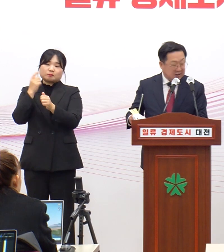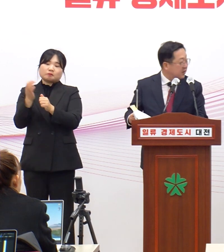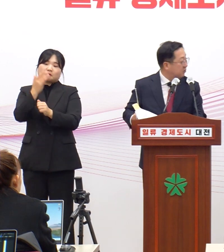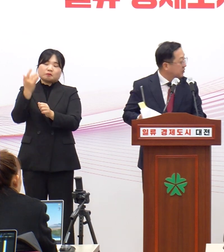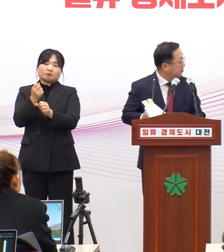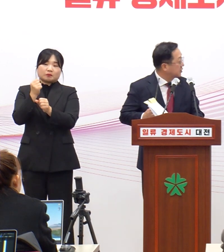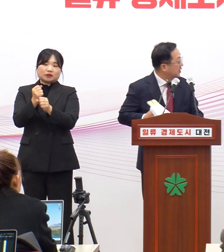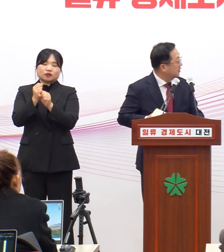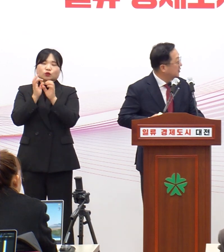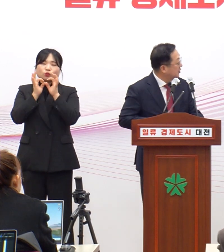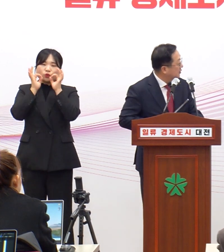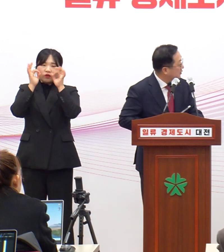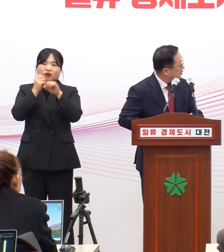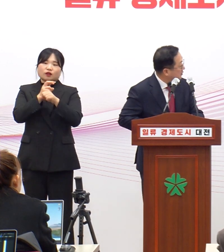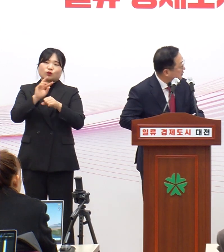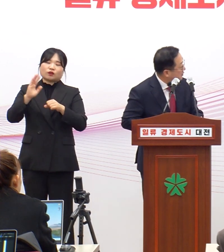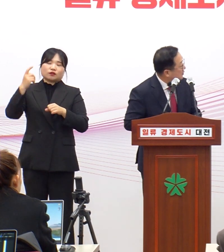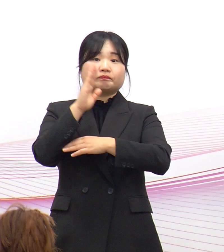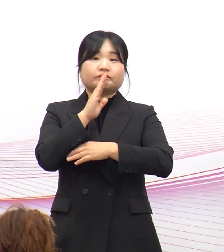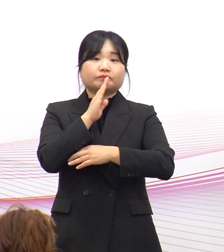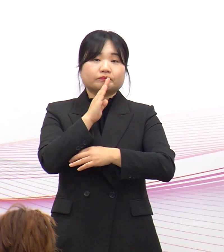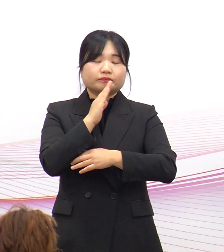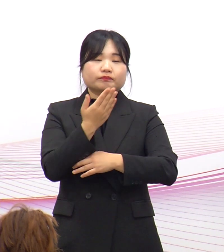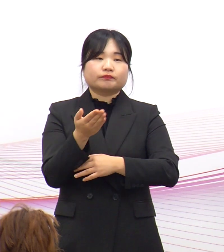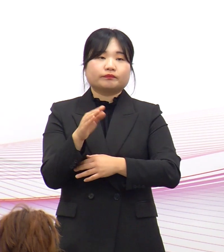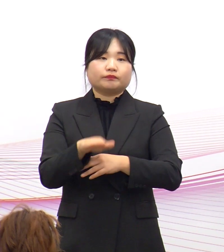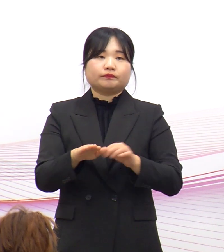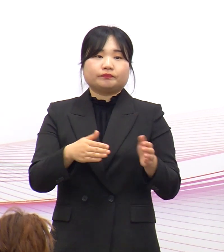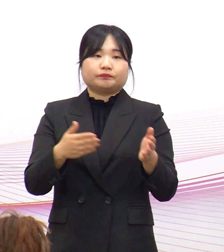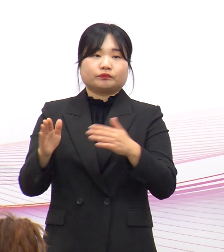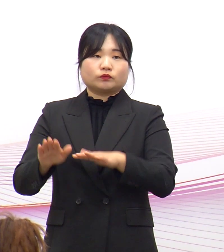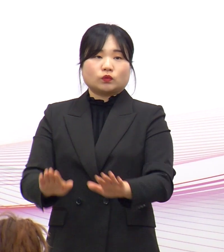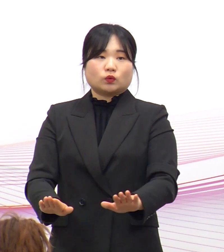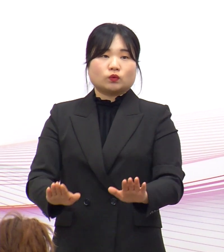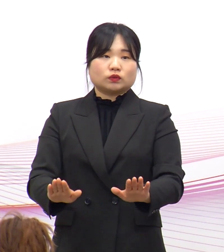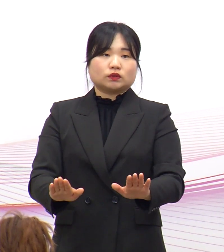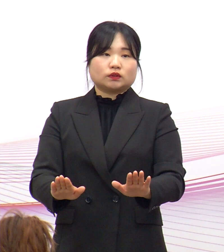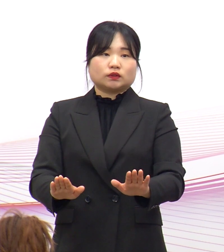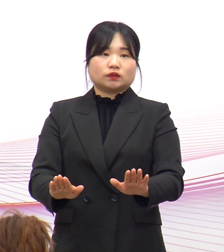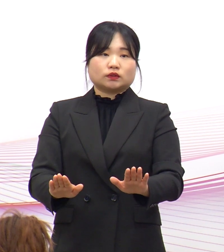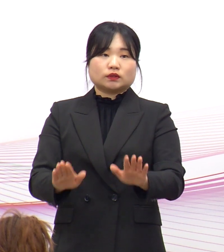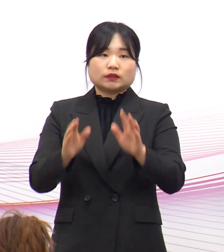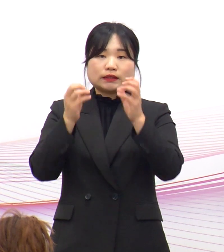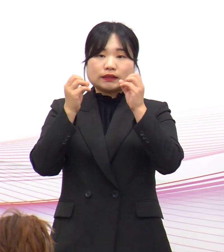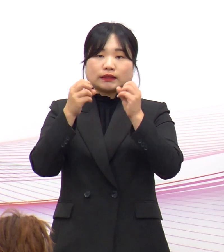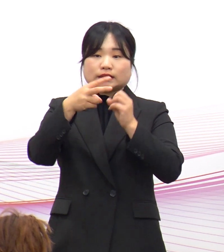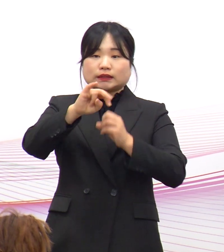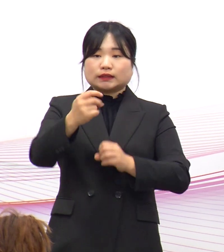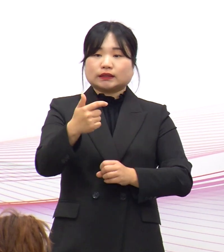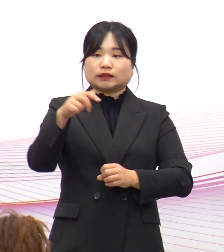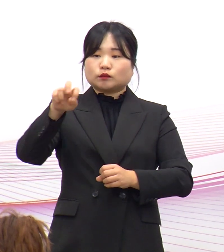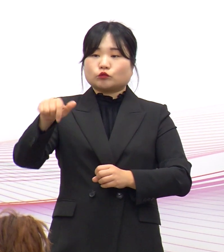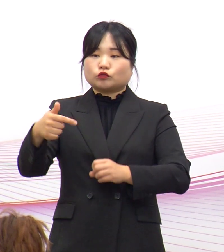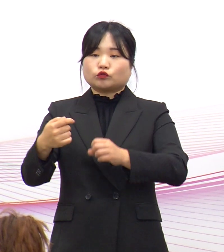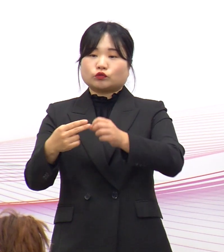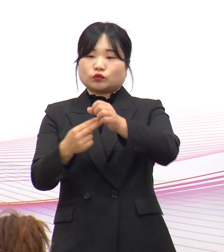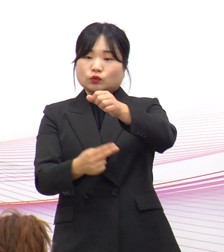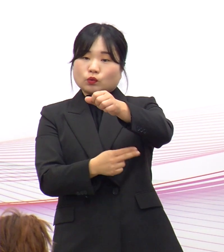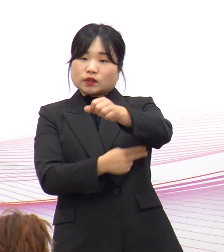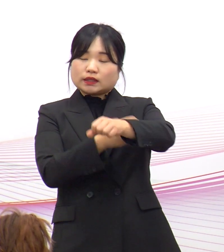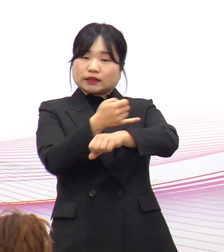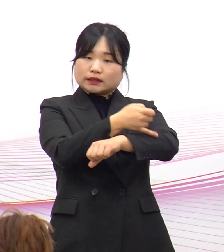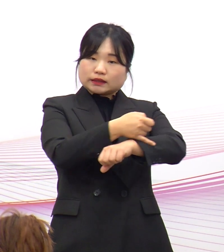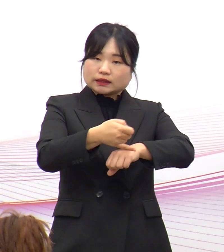이런 생각을 갖고 있습니다. 이제 하신 이게 신문교 디자인이나 뭐 기능 쪽으로